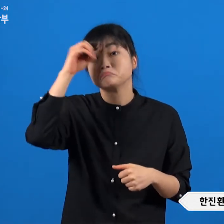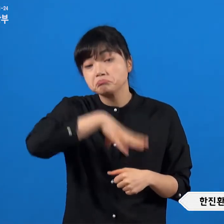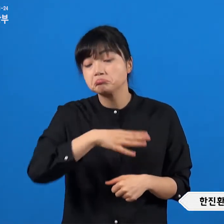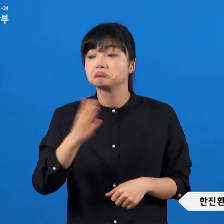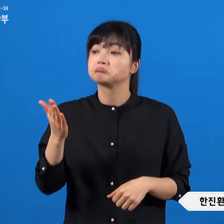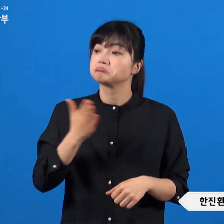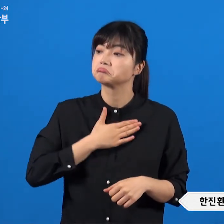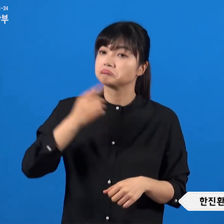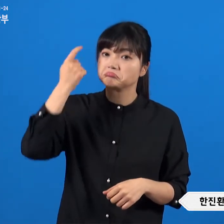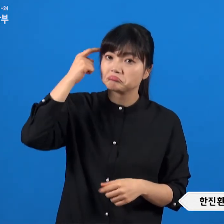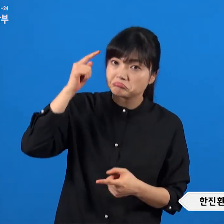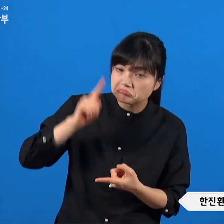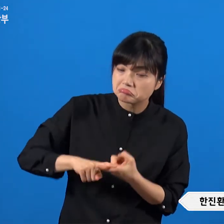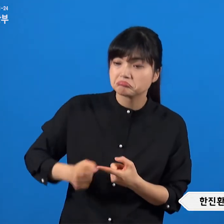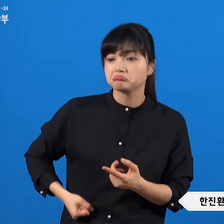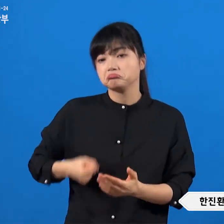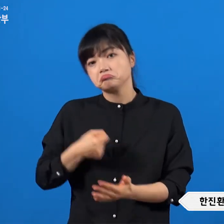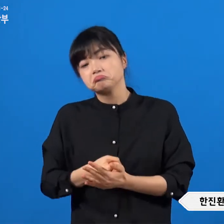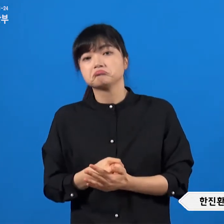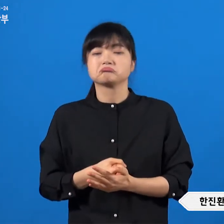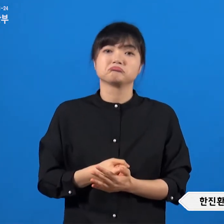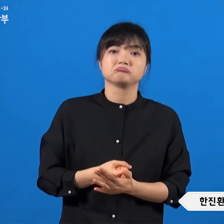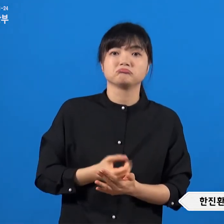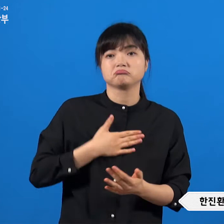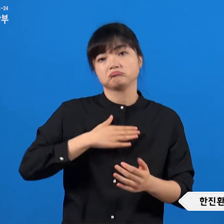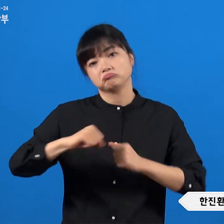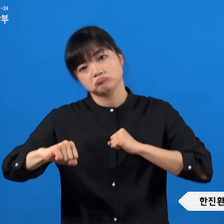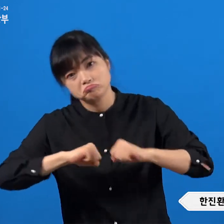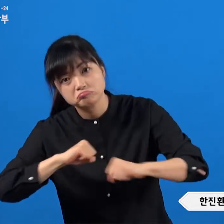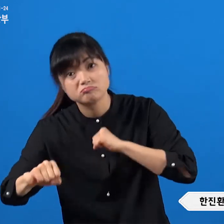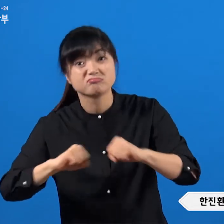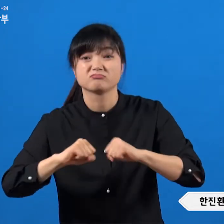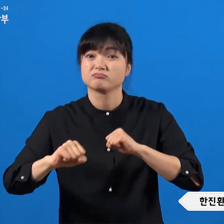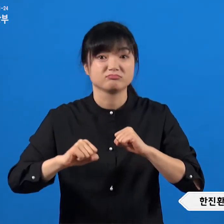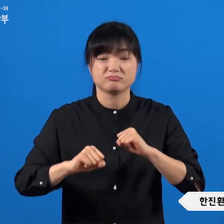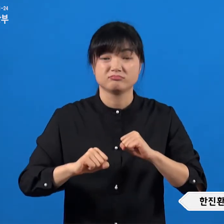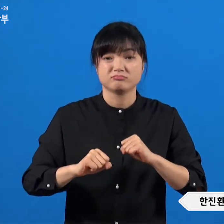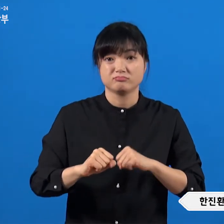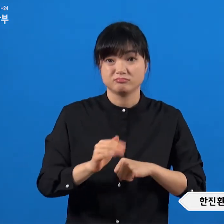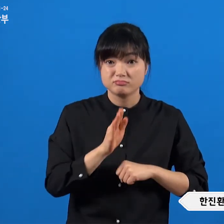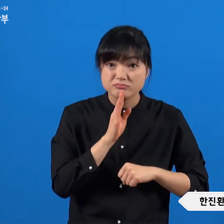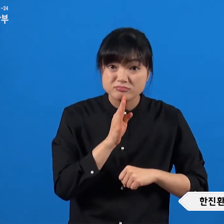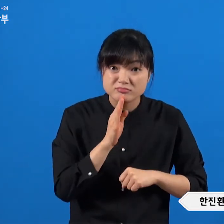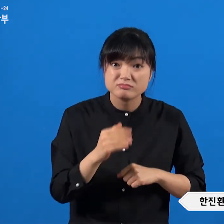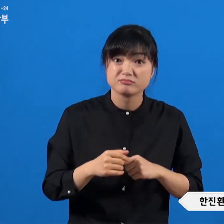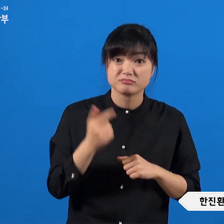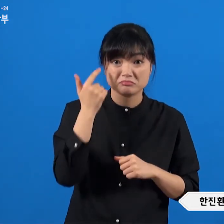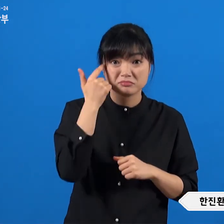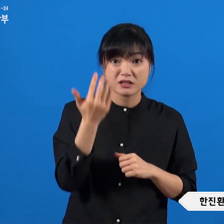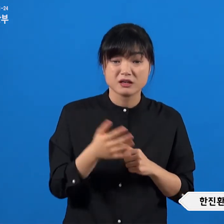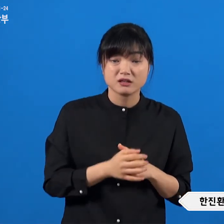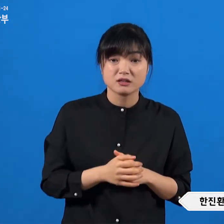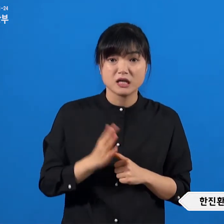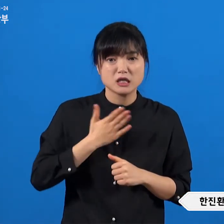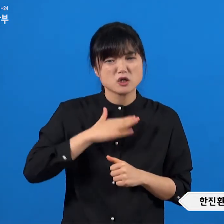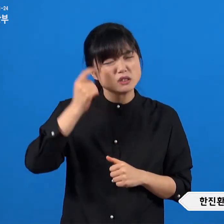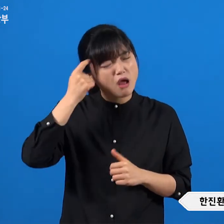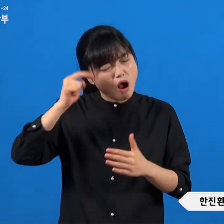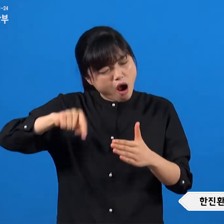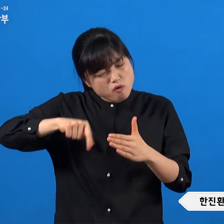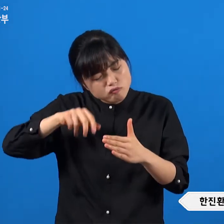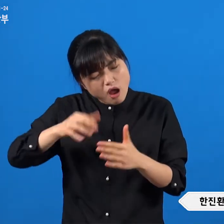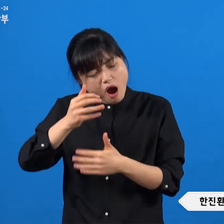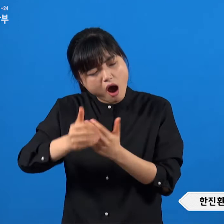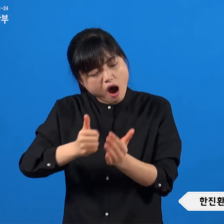내 생각대로 결정해버리고 내 생각대로 움직여버리고 그렇게 하지 않습니까? 우리 의식 속에